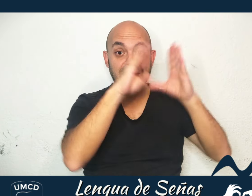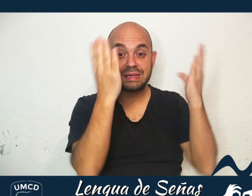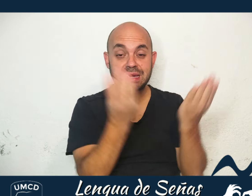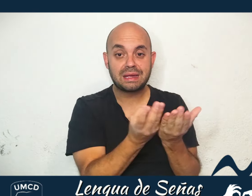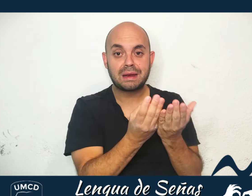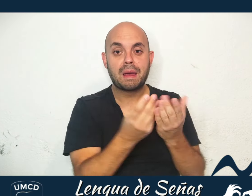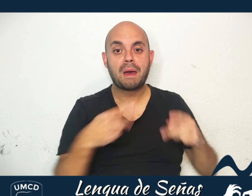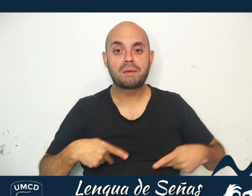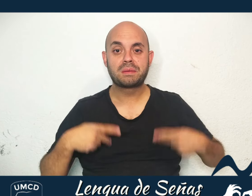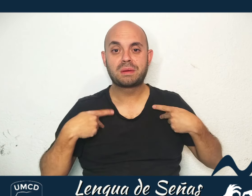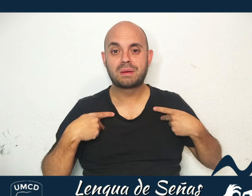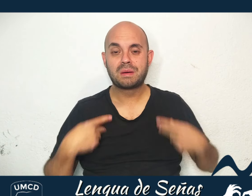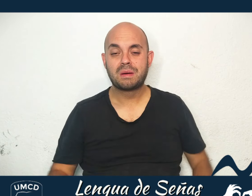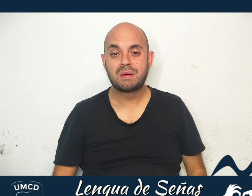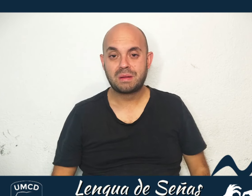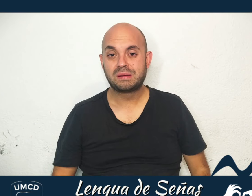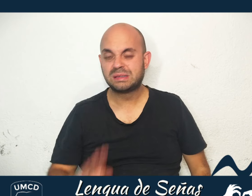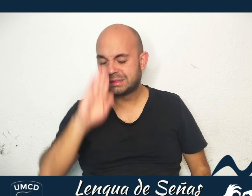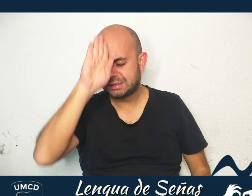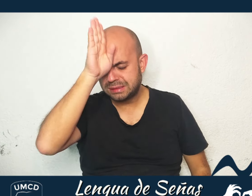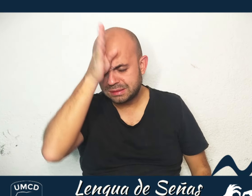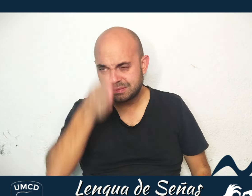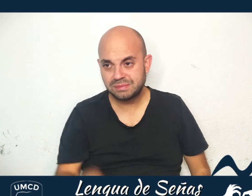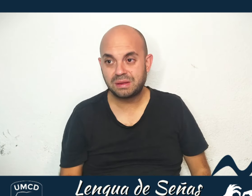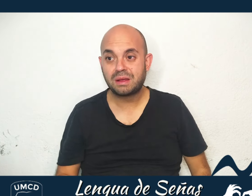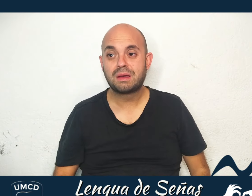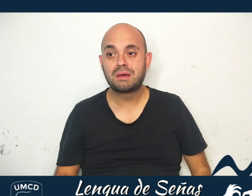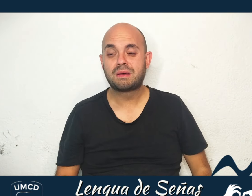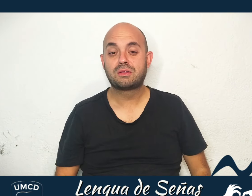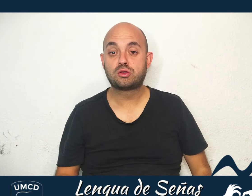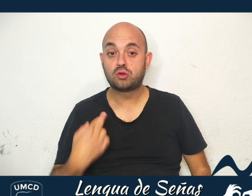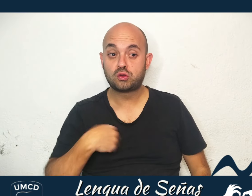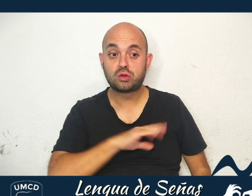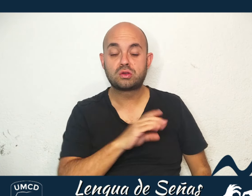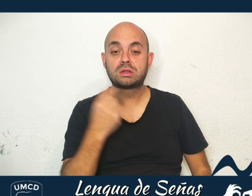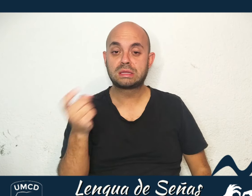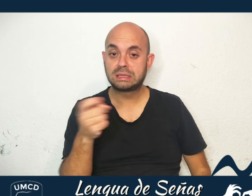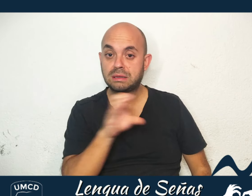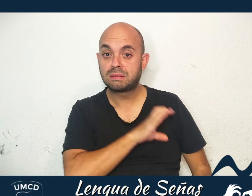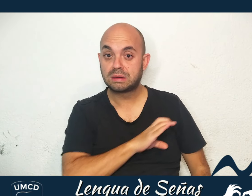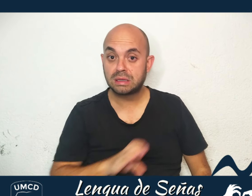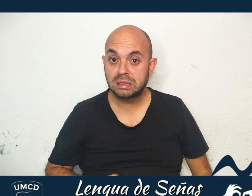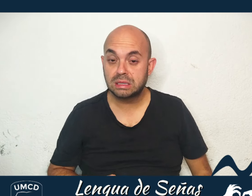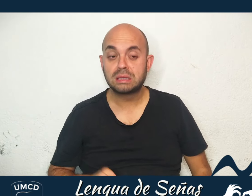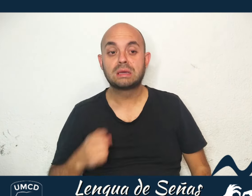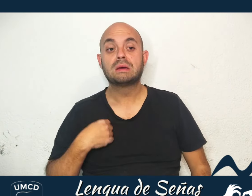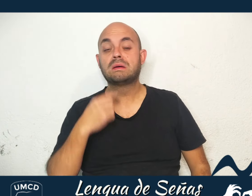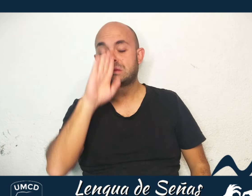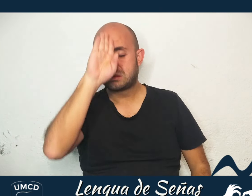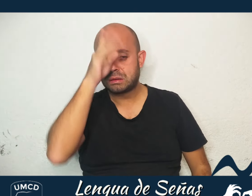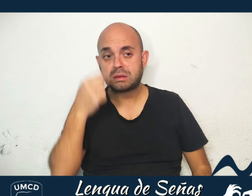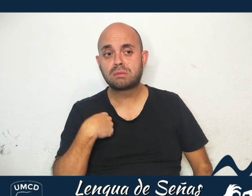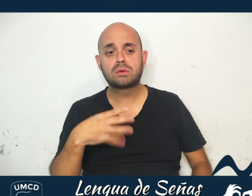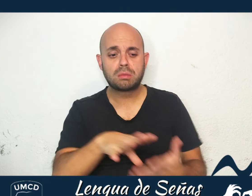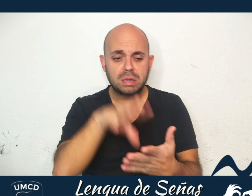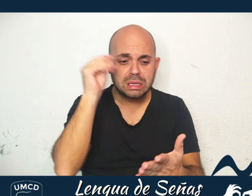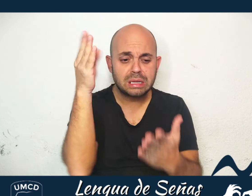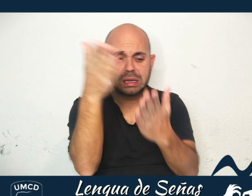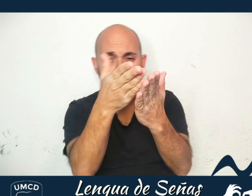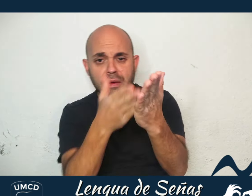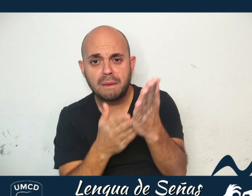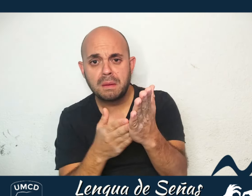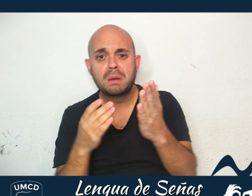aquí a la tierra, a habitar. Hasta ese día, todos los creyentes están esperando en alma, y cuando